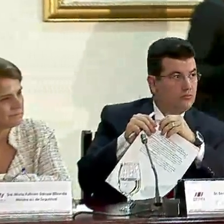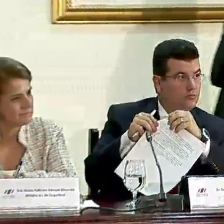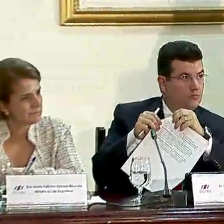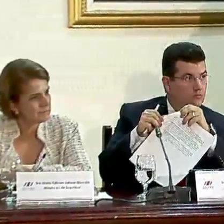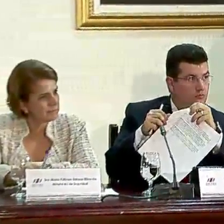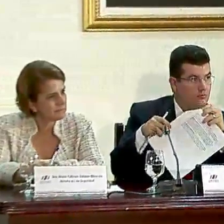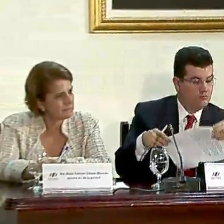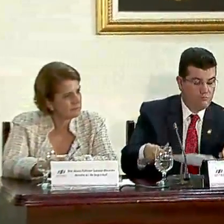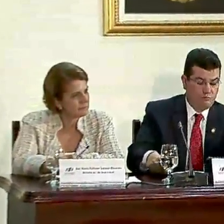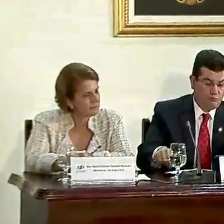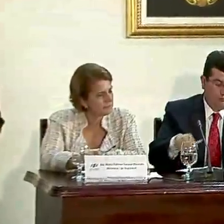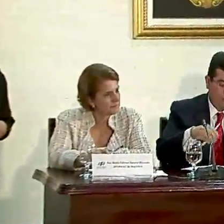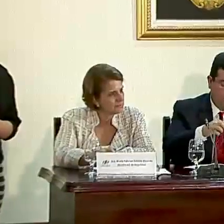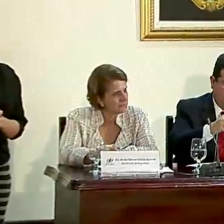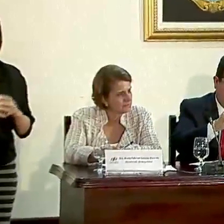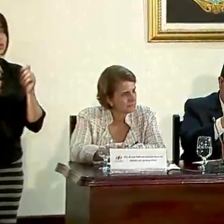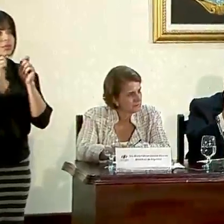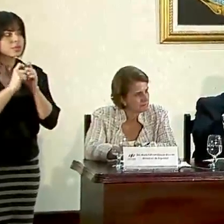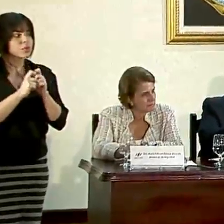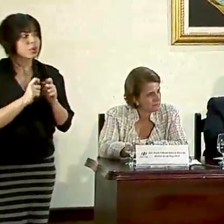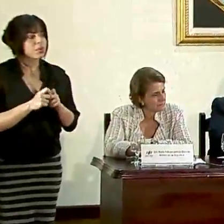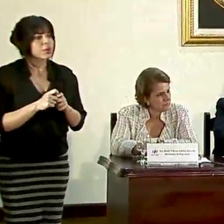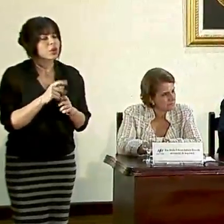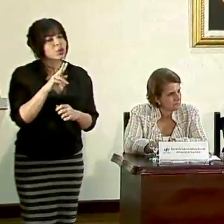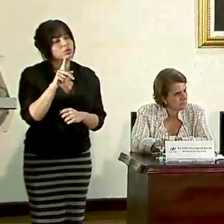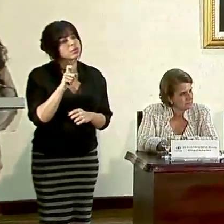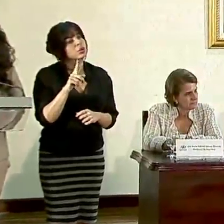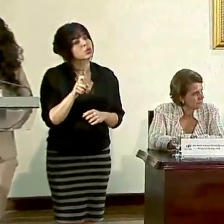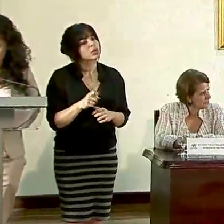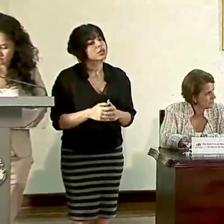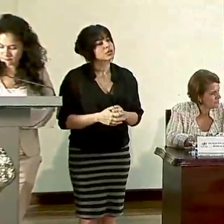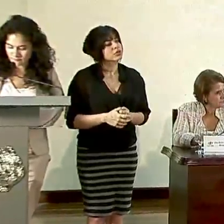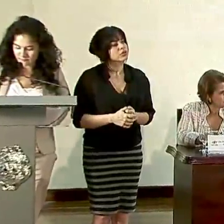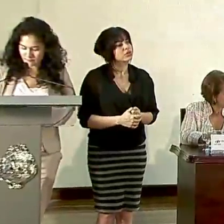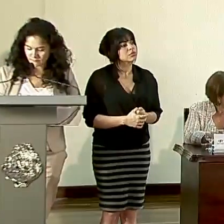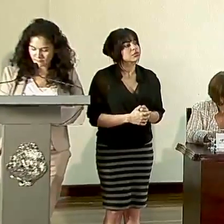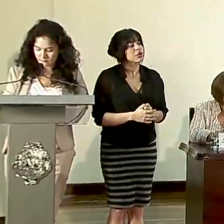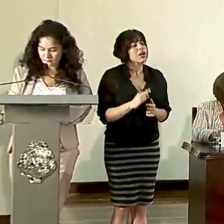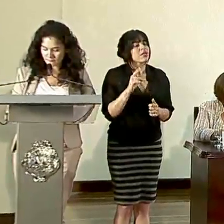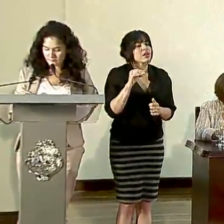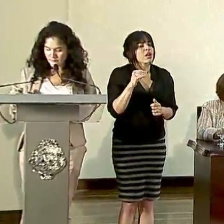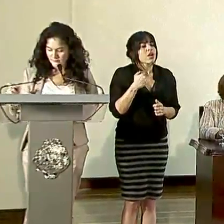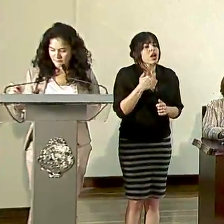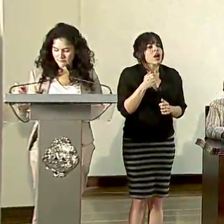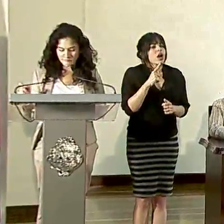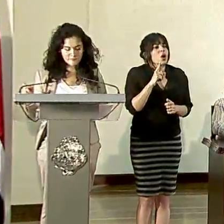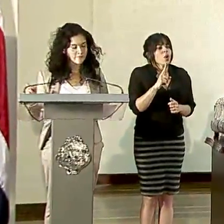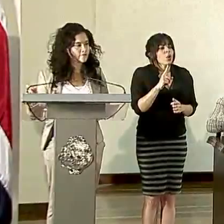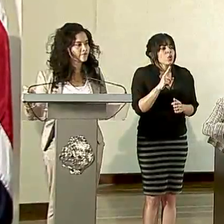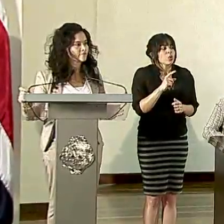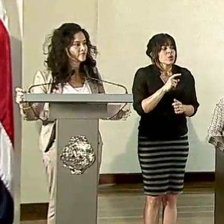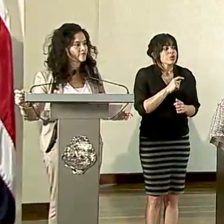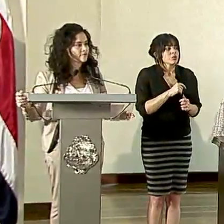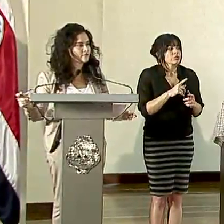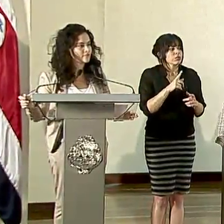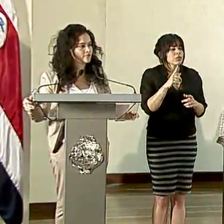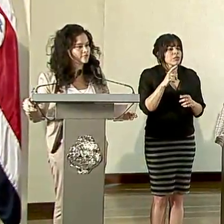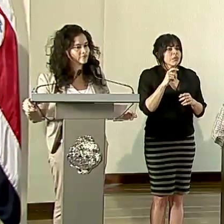señores ministros, puntualmente dos preguntas. Don Fernando, hay una cultura en Talamanca de